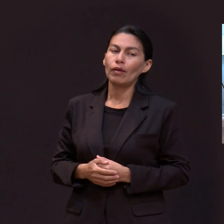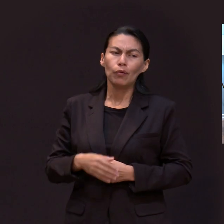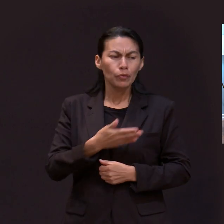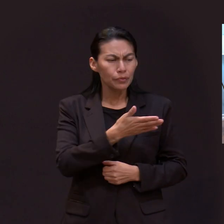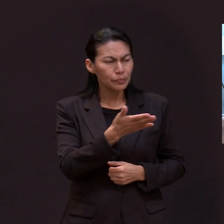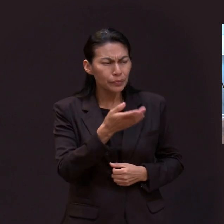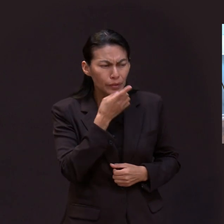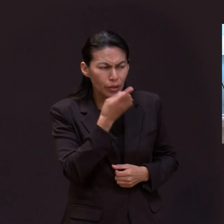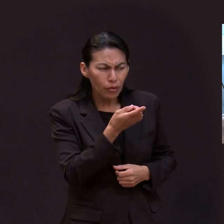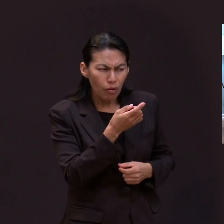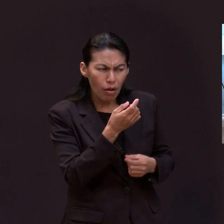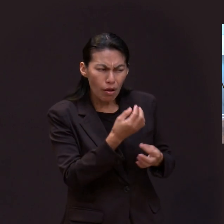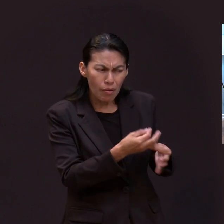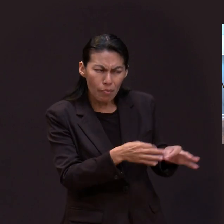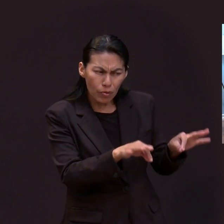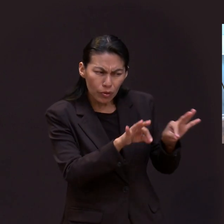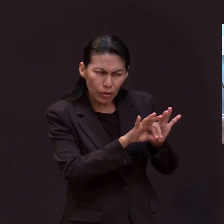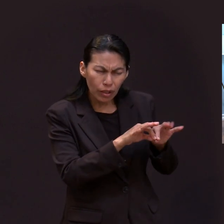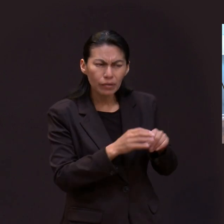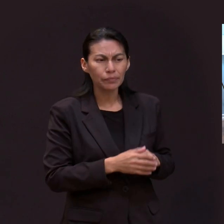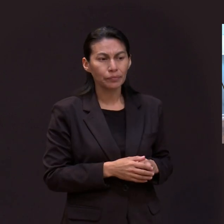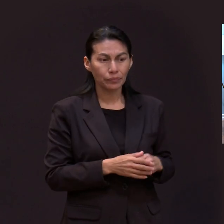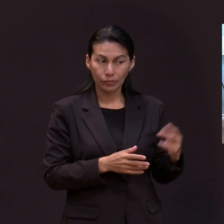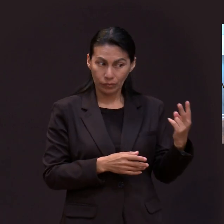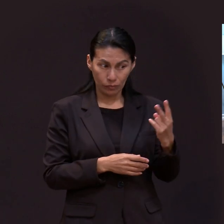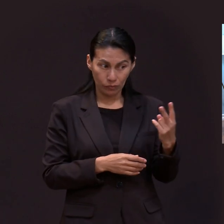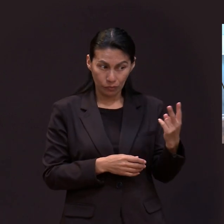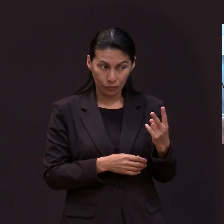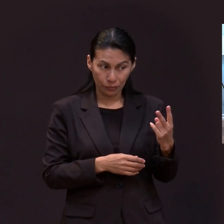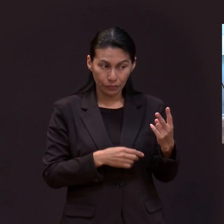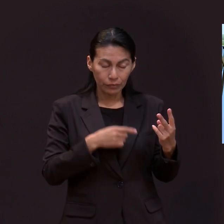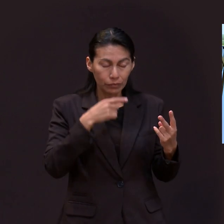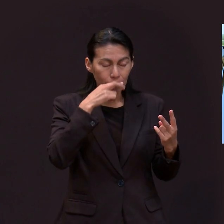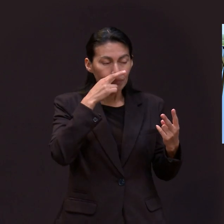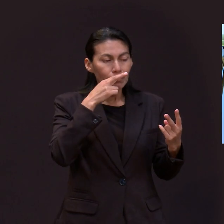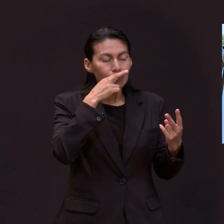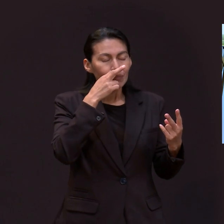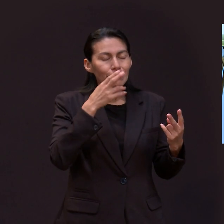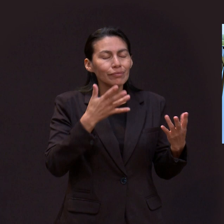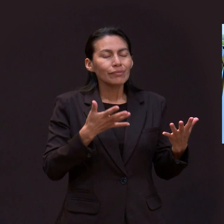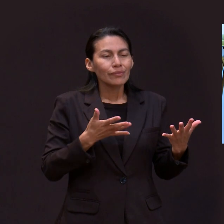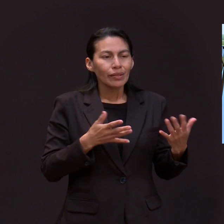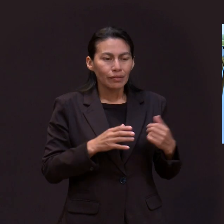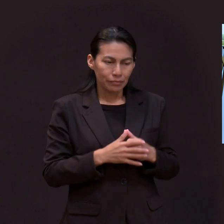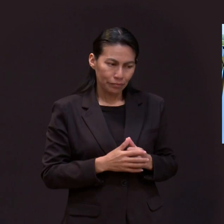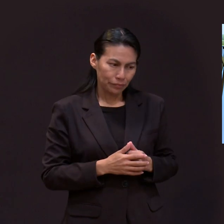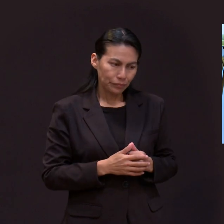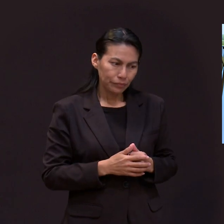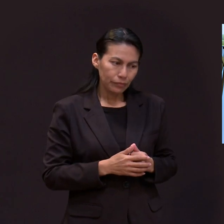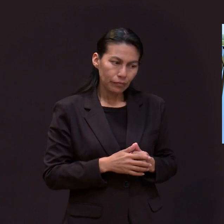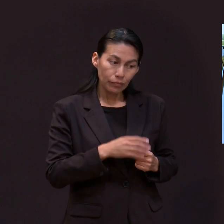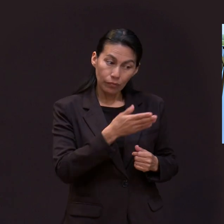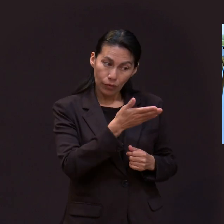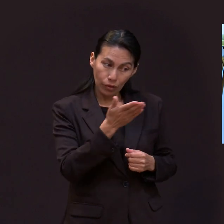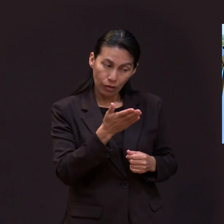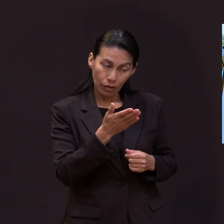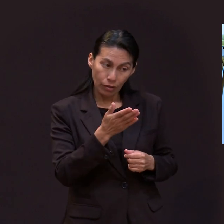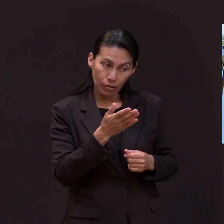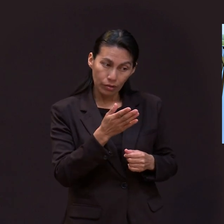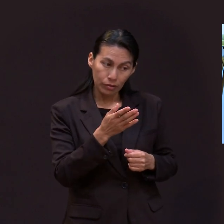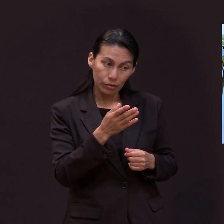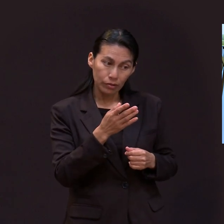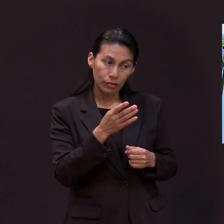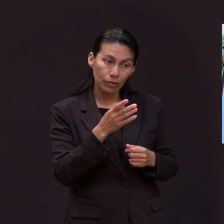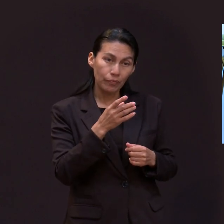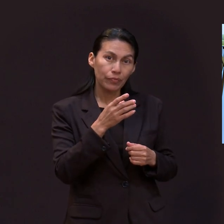su lado algo tan importante ustedes dos han mencionado el aliento del alma y que